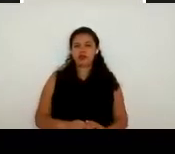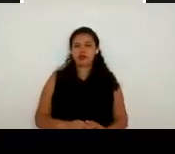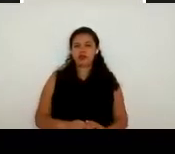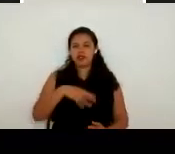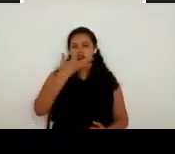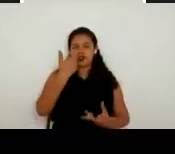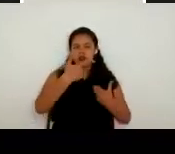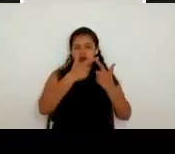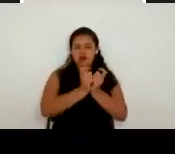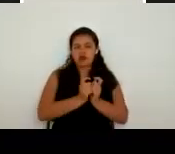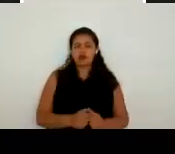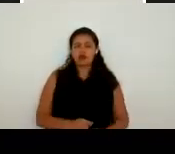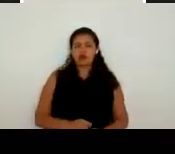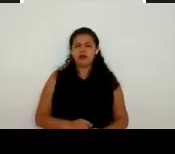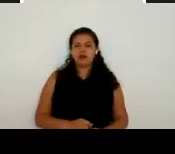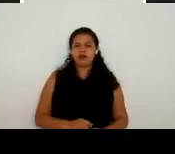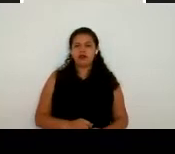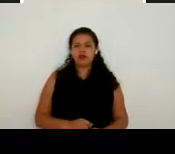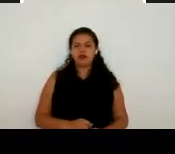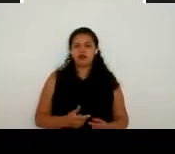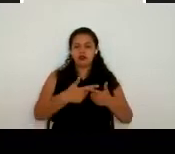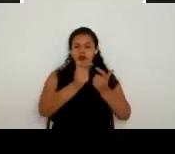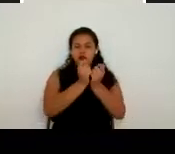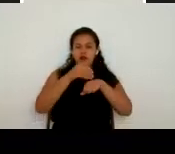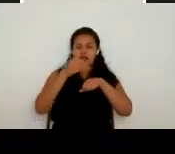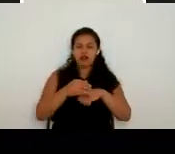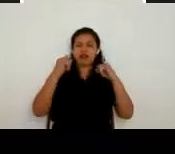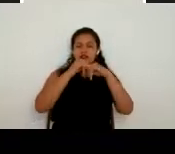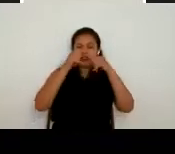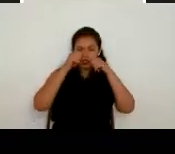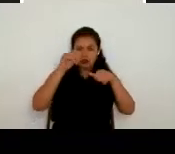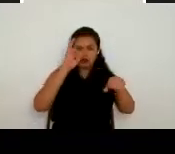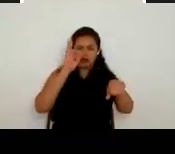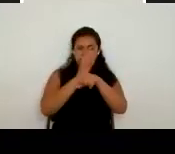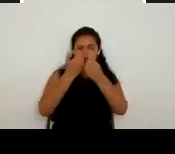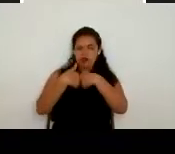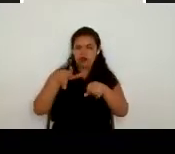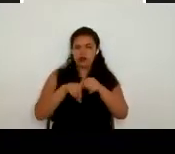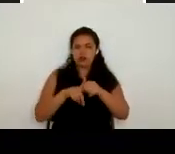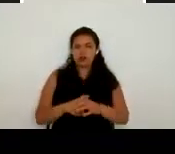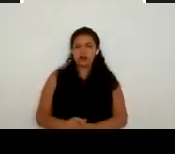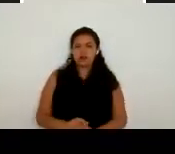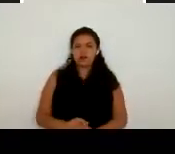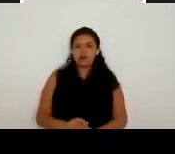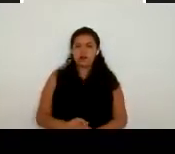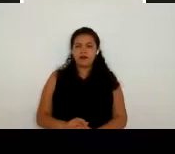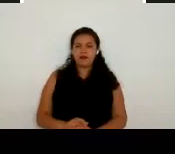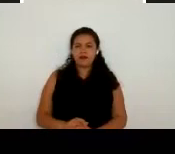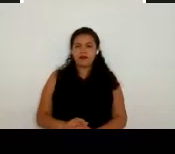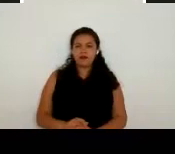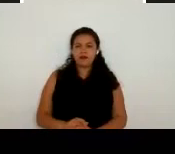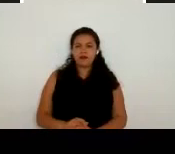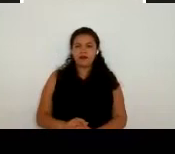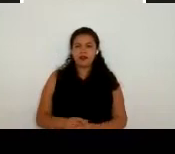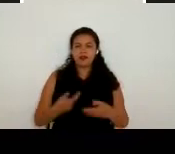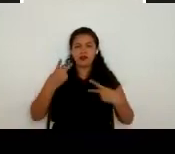el grupo 1 que es instituciones de protección social porque recibimos personas que están recluidos o que